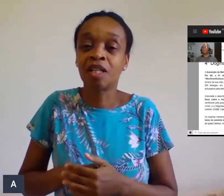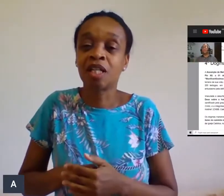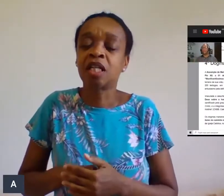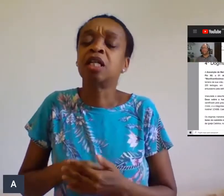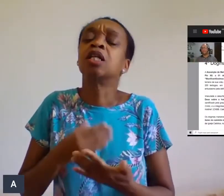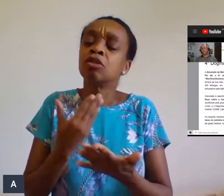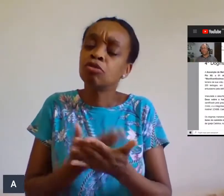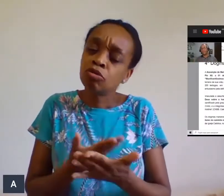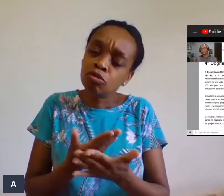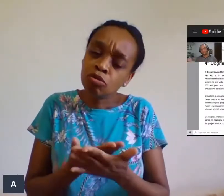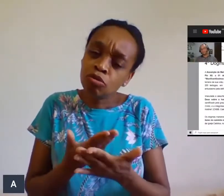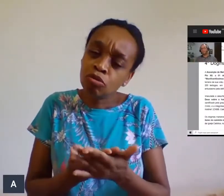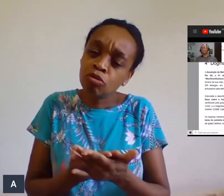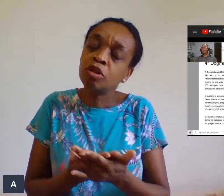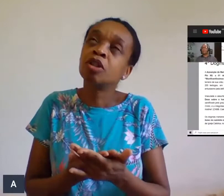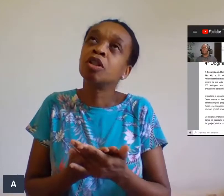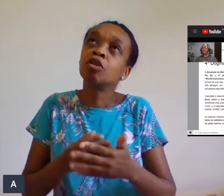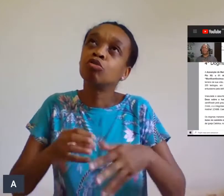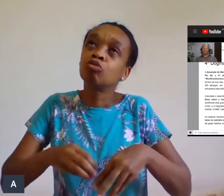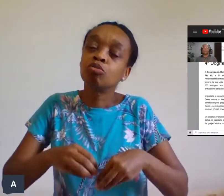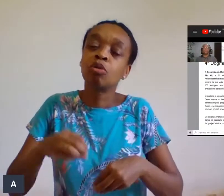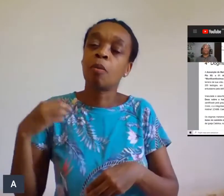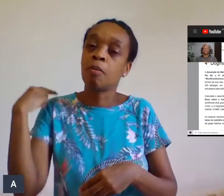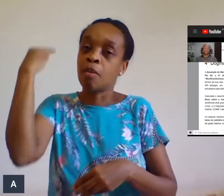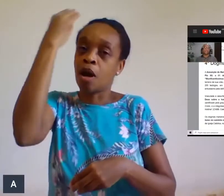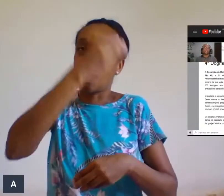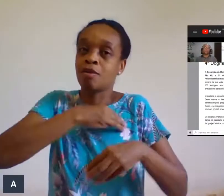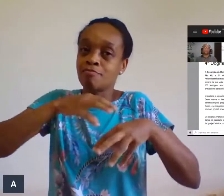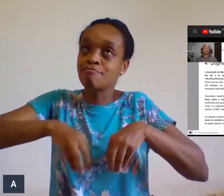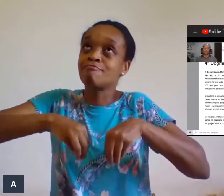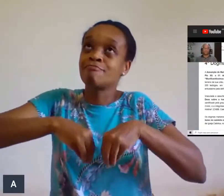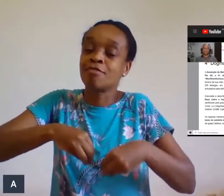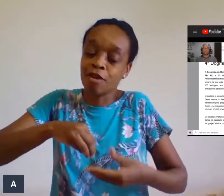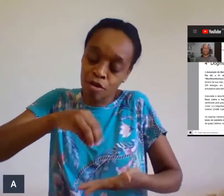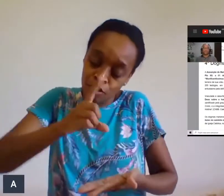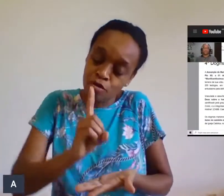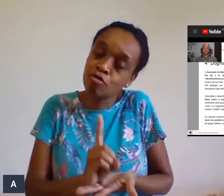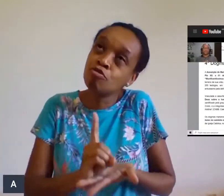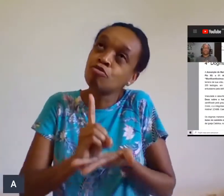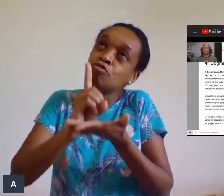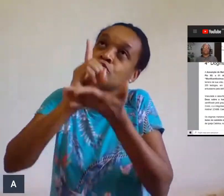estudos sobre a Assunção de Maria, recomendo que você se aprofunde.